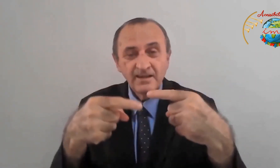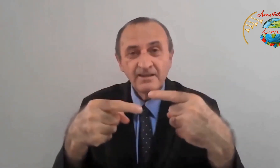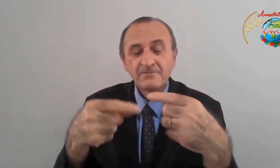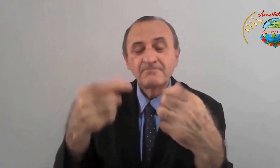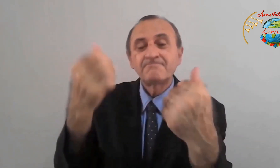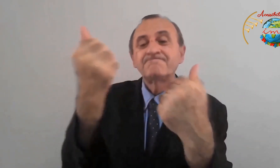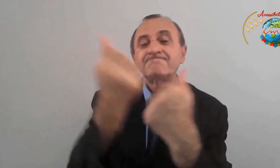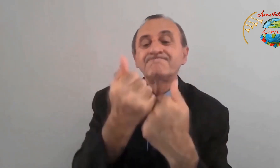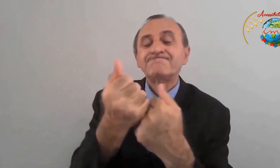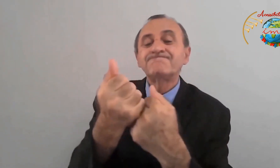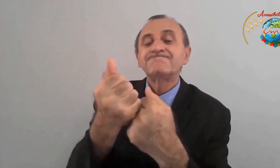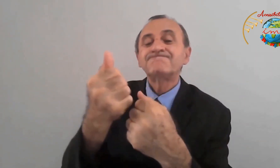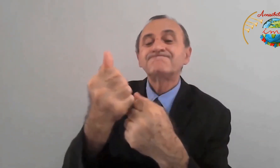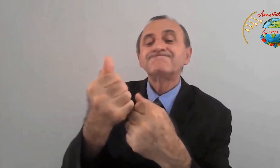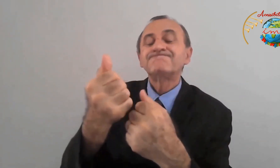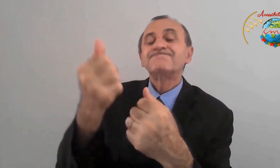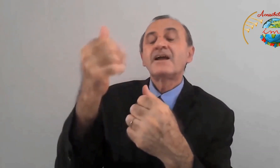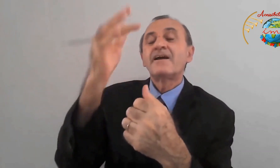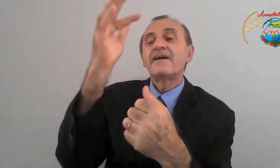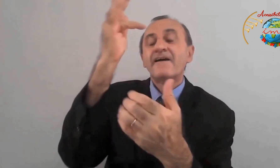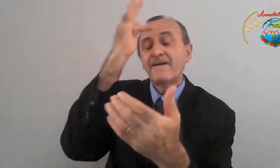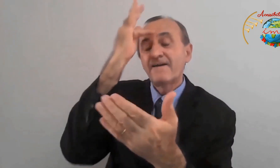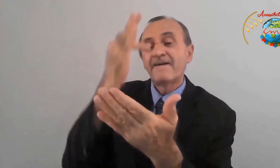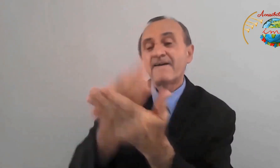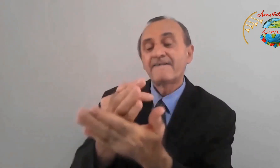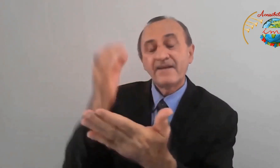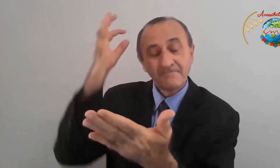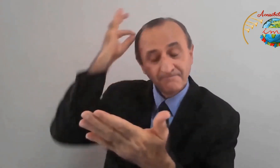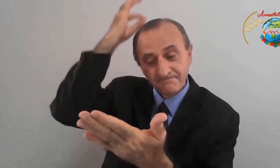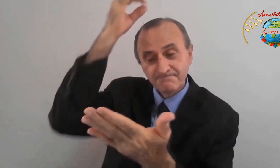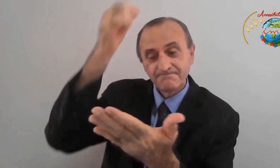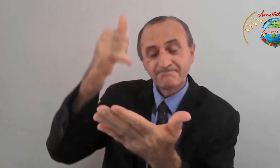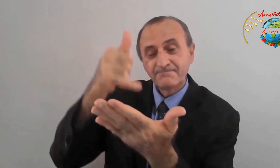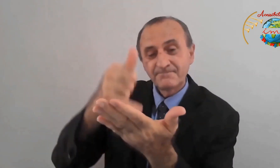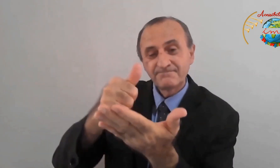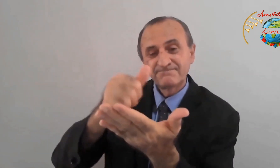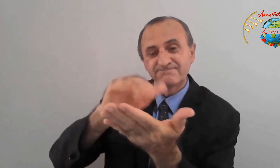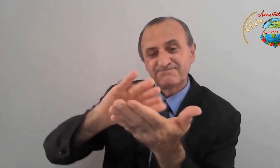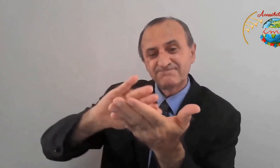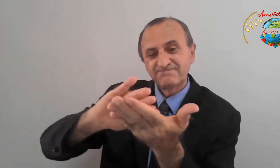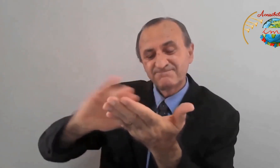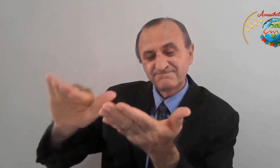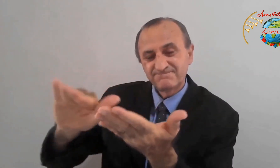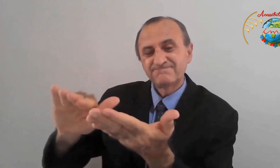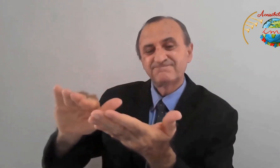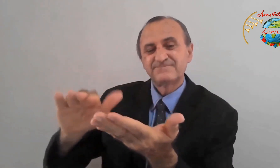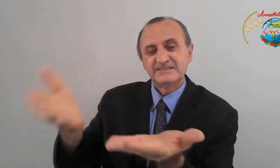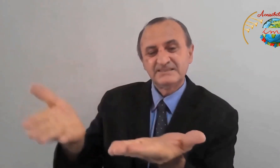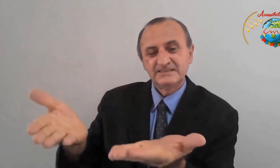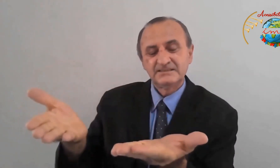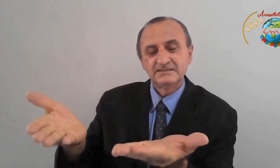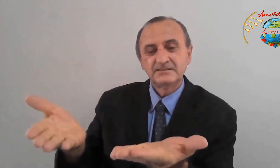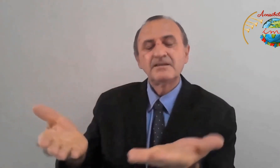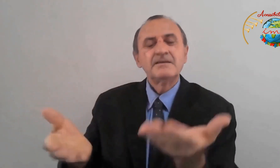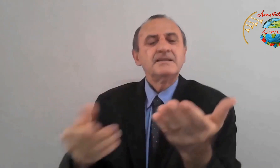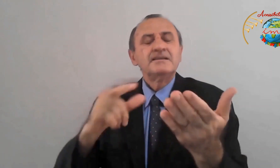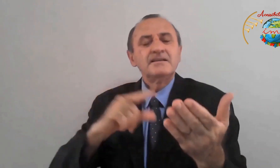eles substituíram o quê? A fé profética. A fé profética foi retirada,